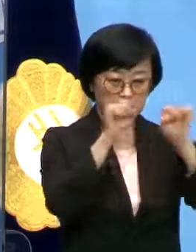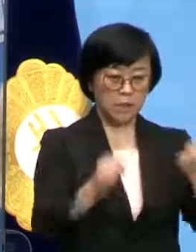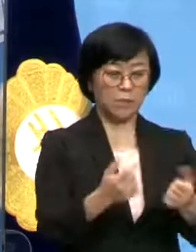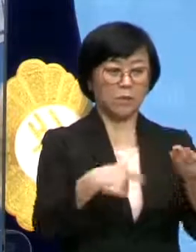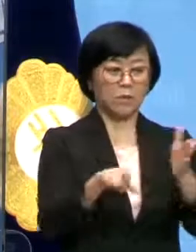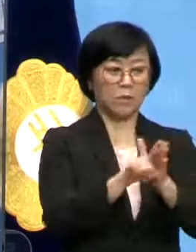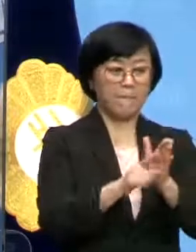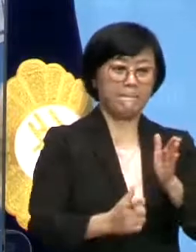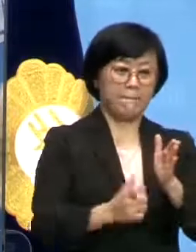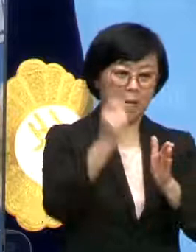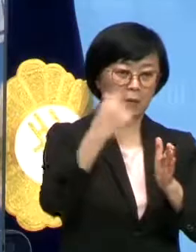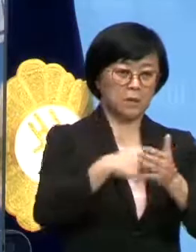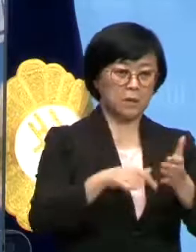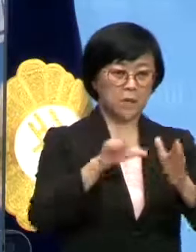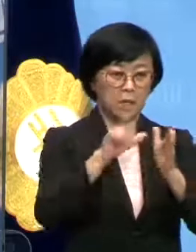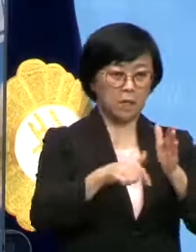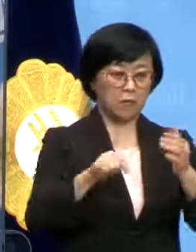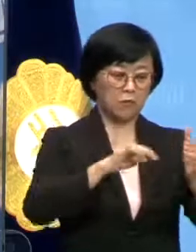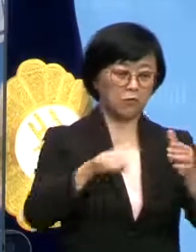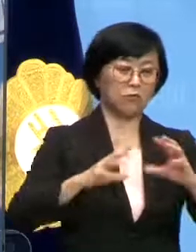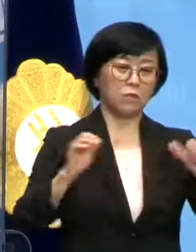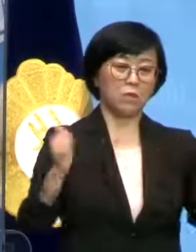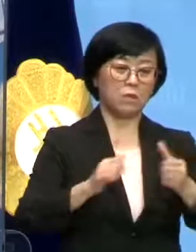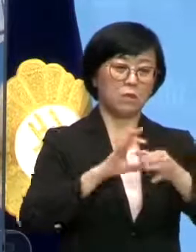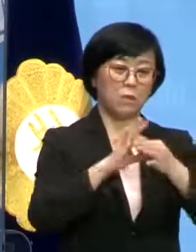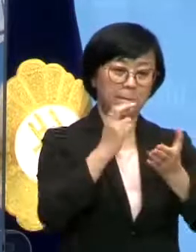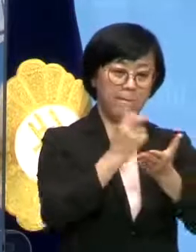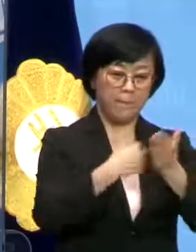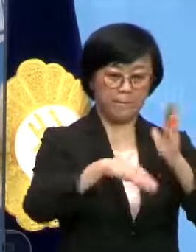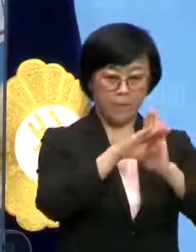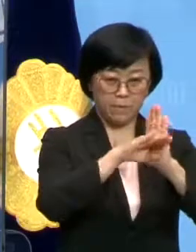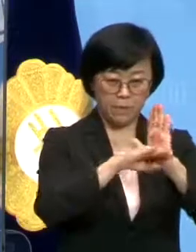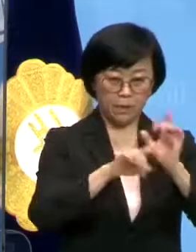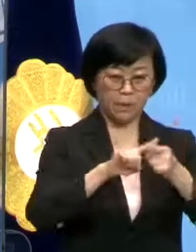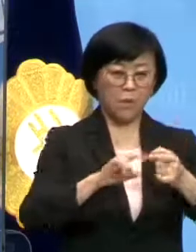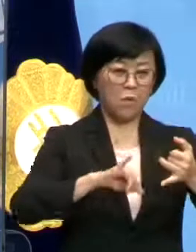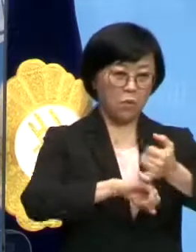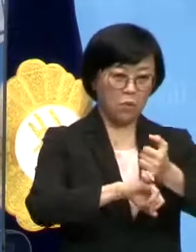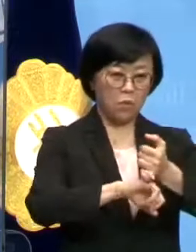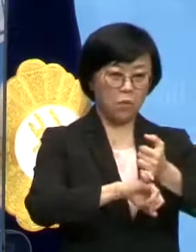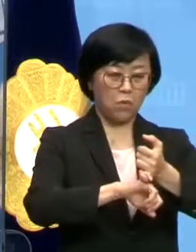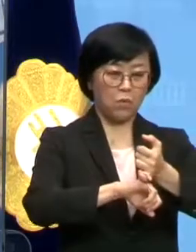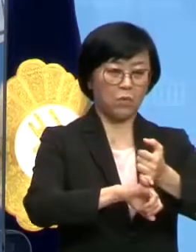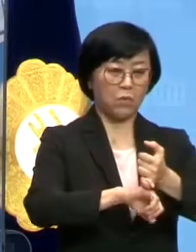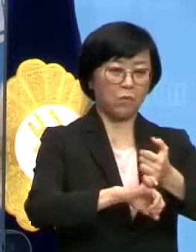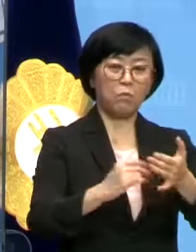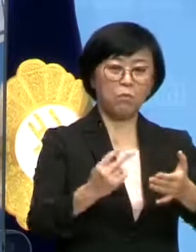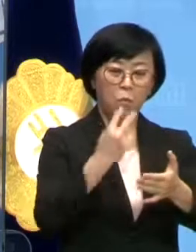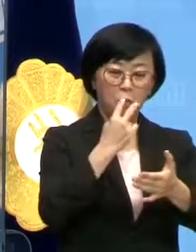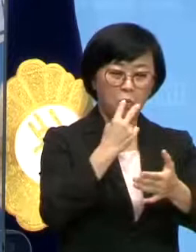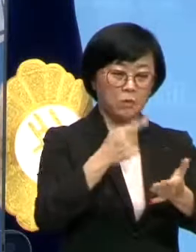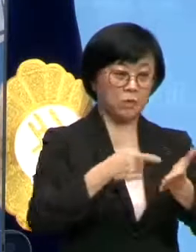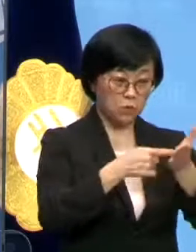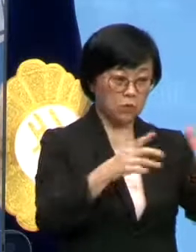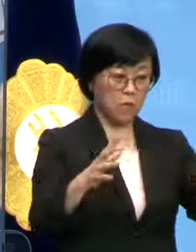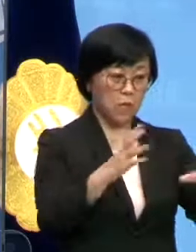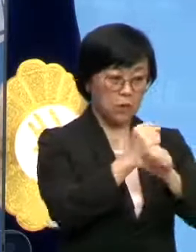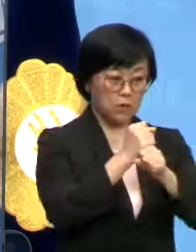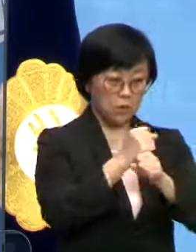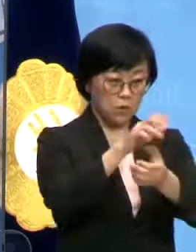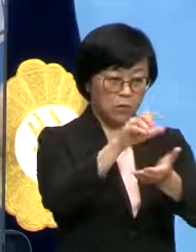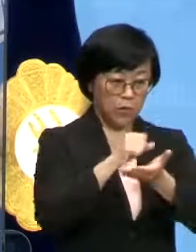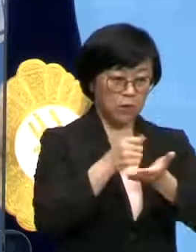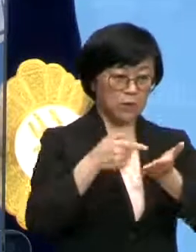조속한 시일내 국회에서 관련 법안의 심의를 통해 반드시 실손 보험 청구 간소화 를 도입할 것을